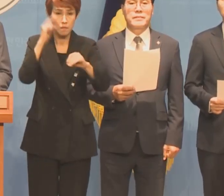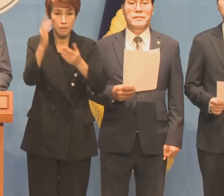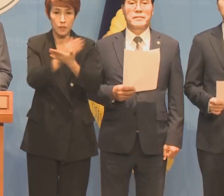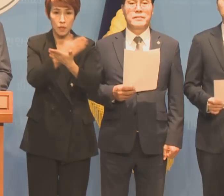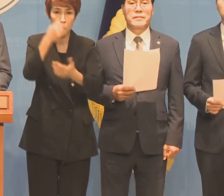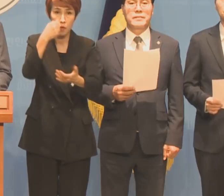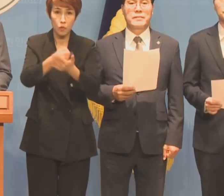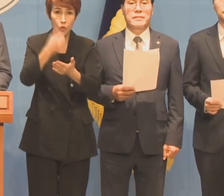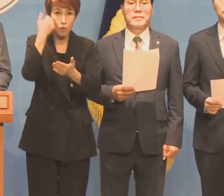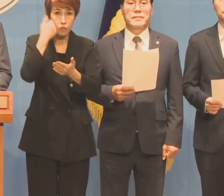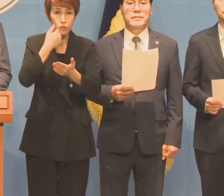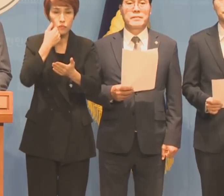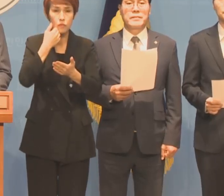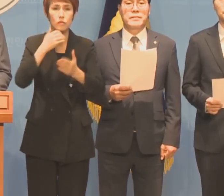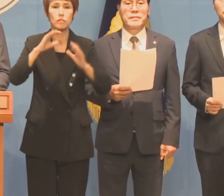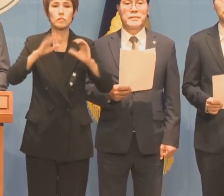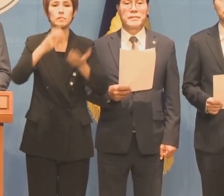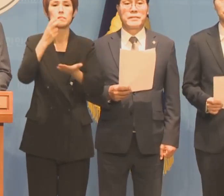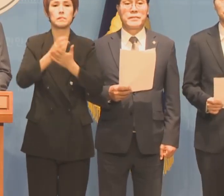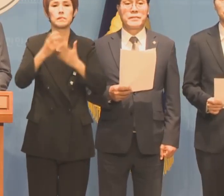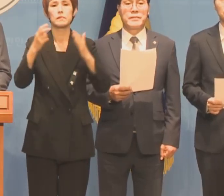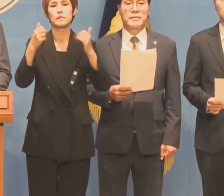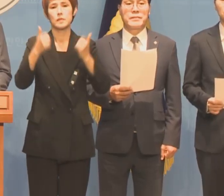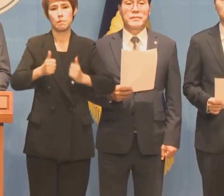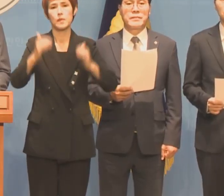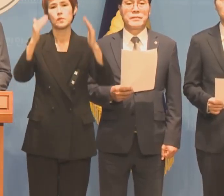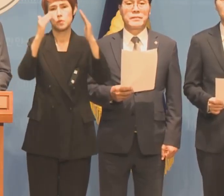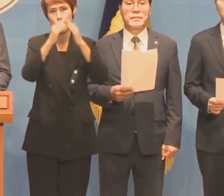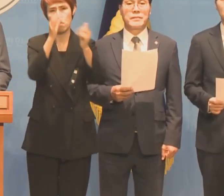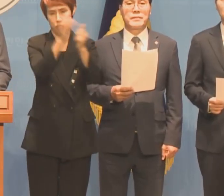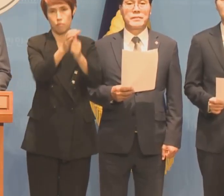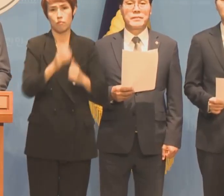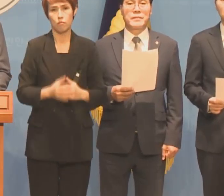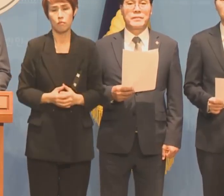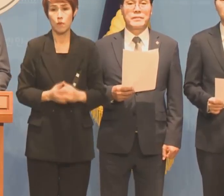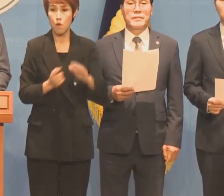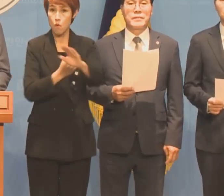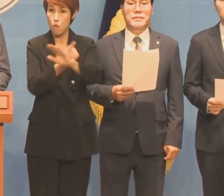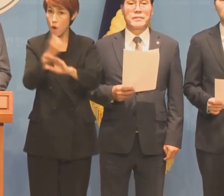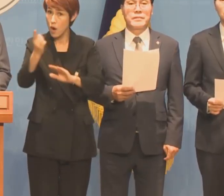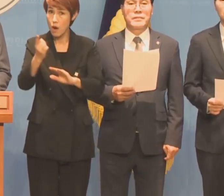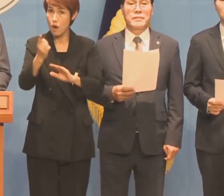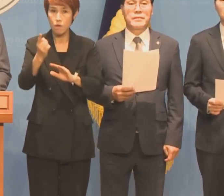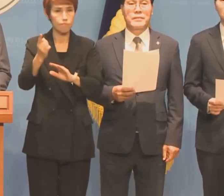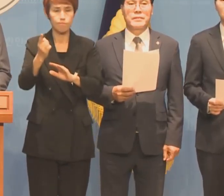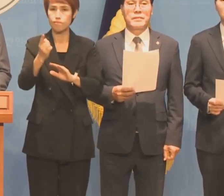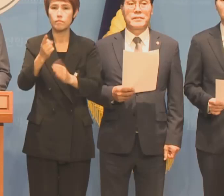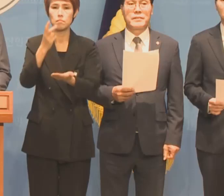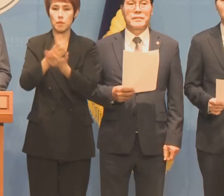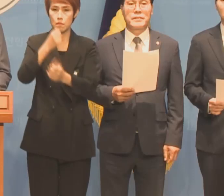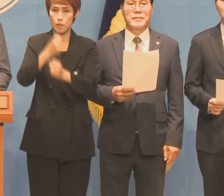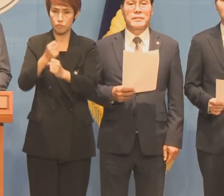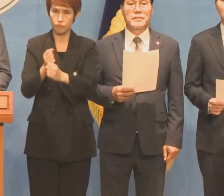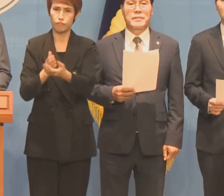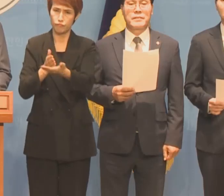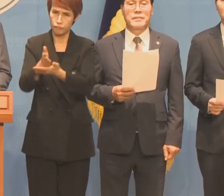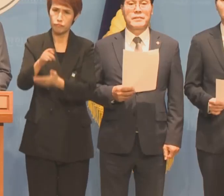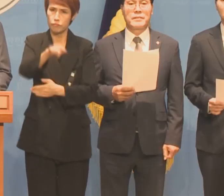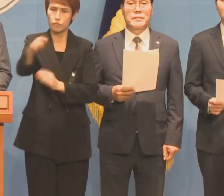결정은 오로지 헌법재판소만이 할 수 있으며 그 외에는 전적으로 입법의 영역입니다.